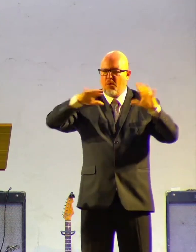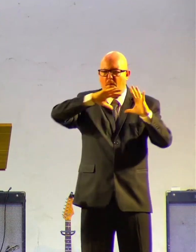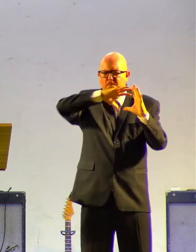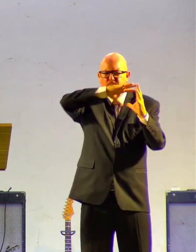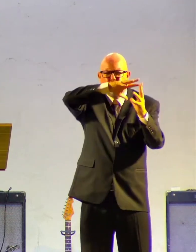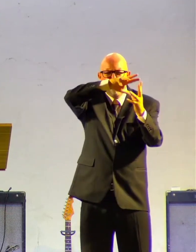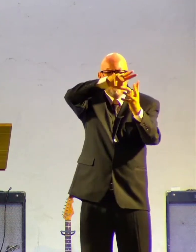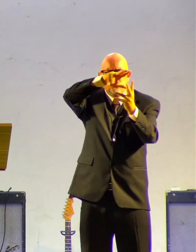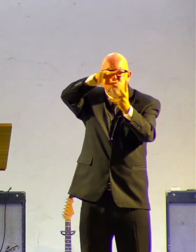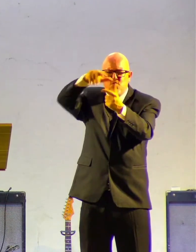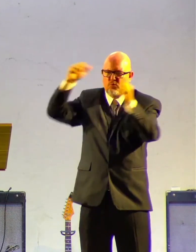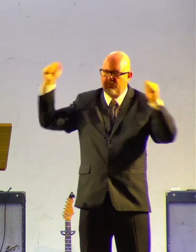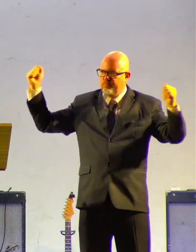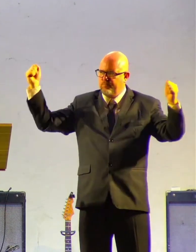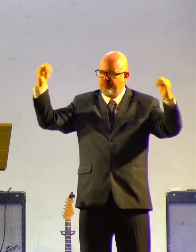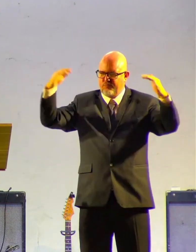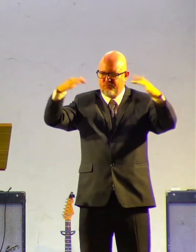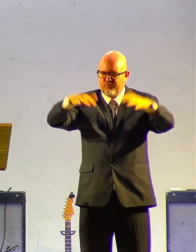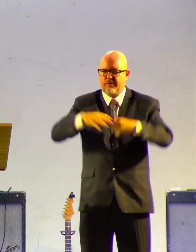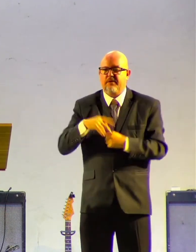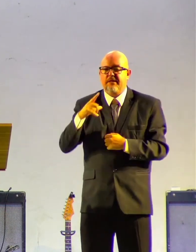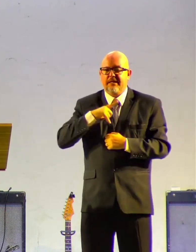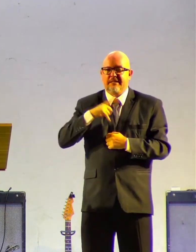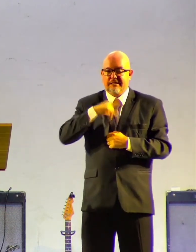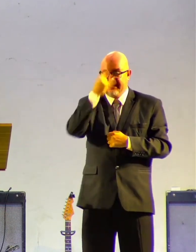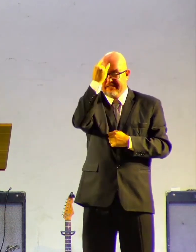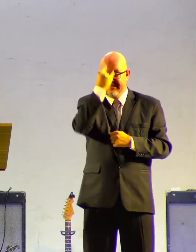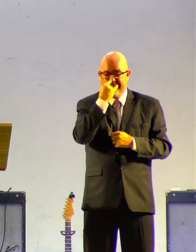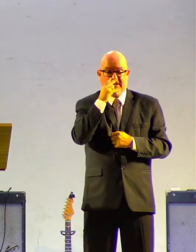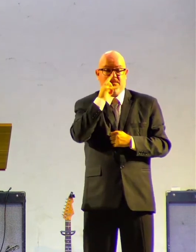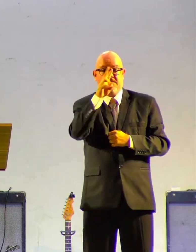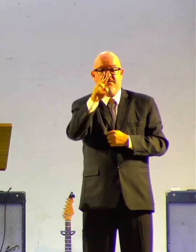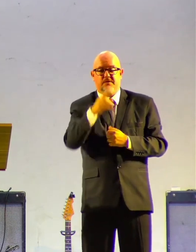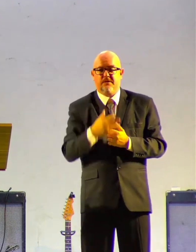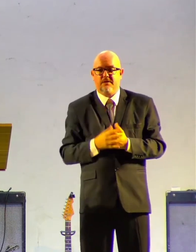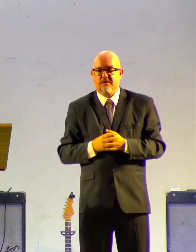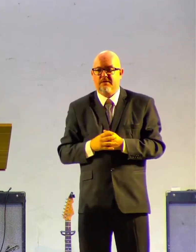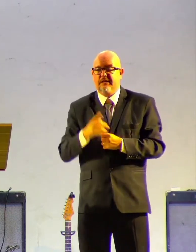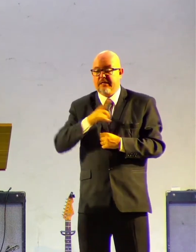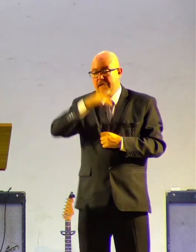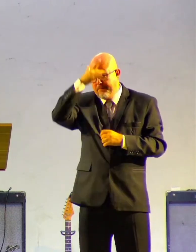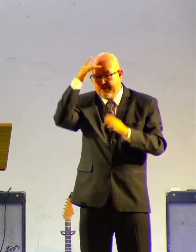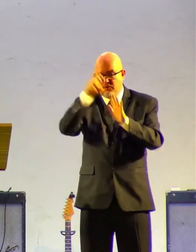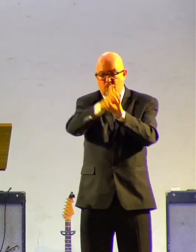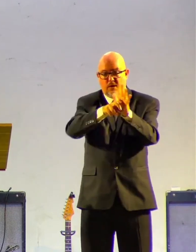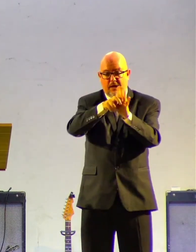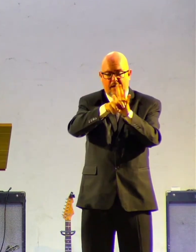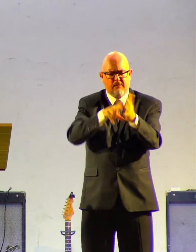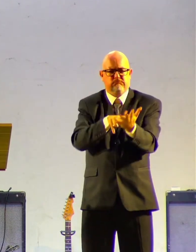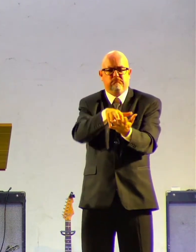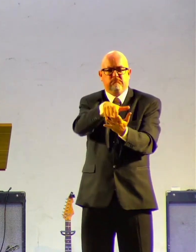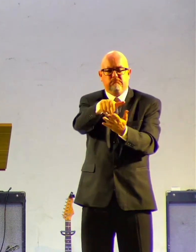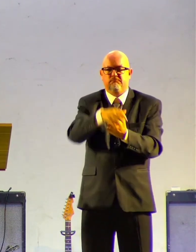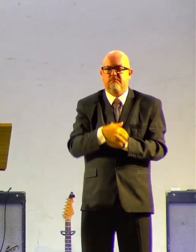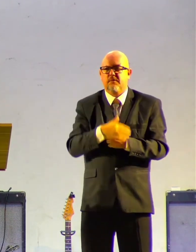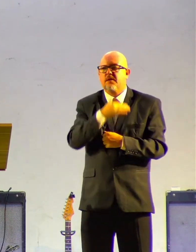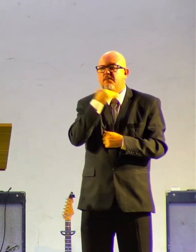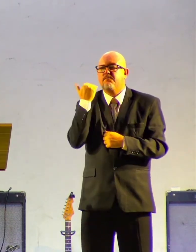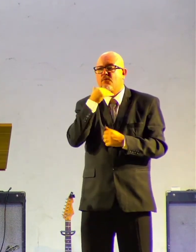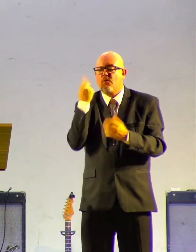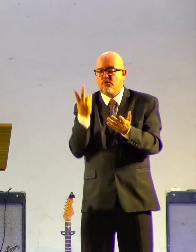ver o que Deus estava fazendo. Ali cegos viram, ali tetraplégicos andaram, ali